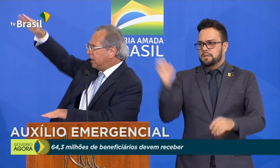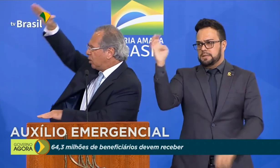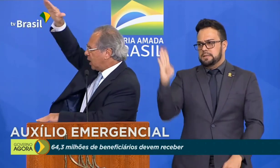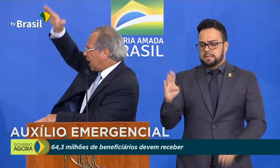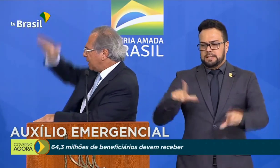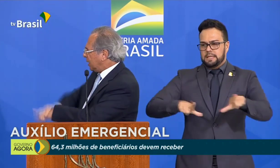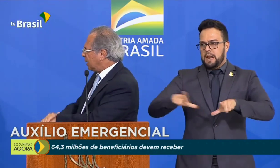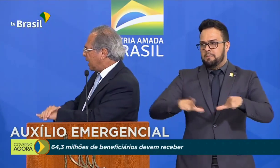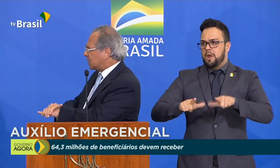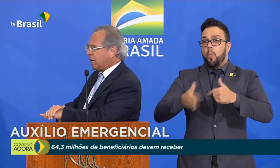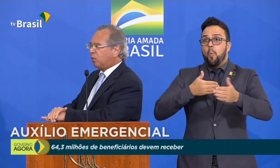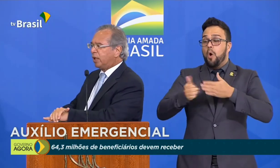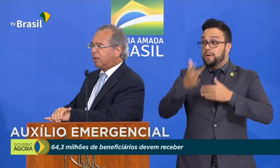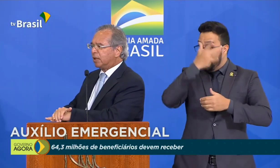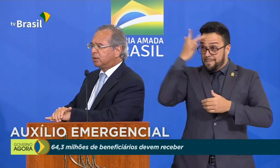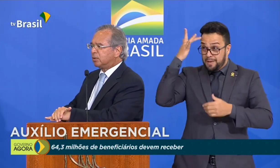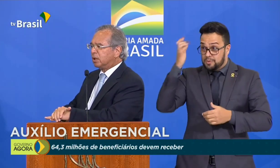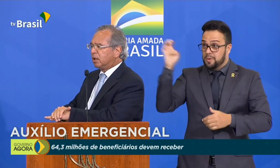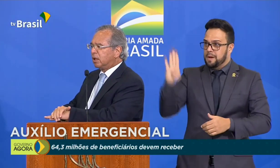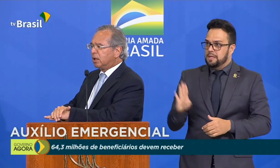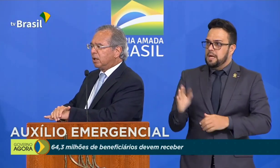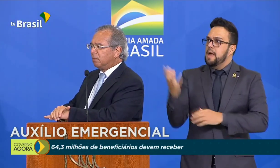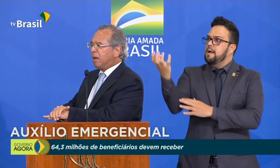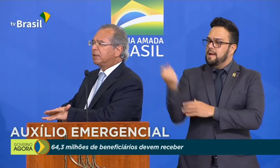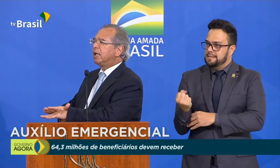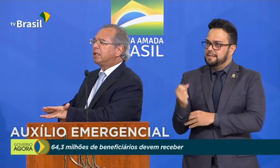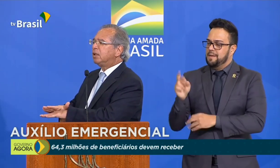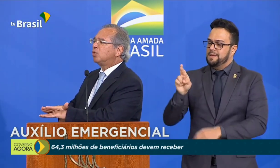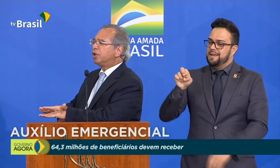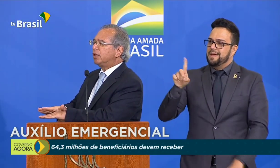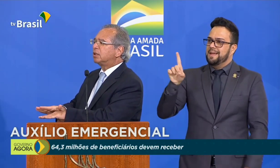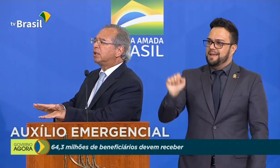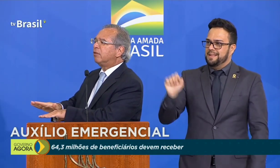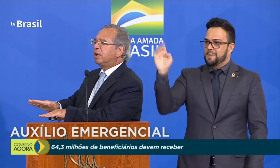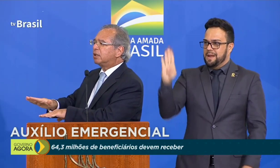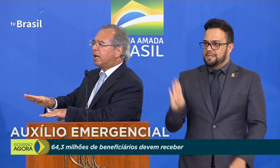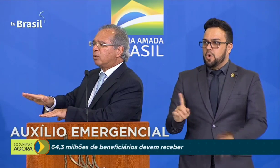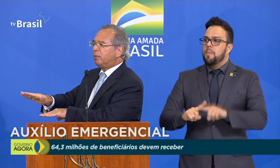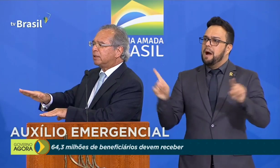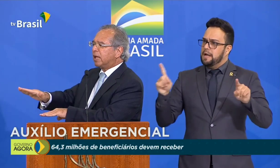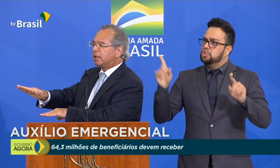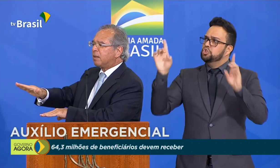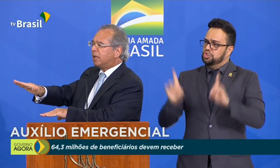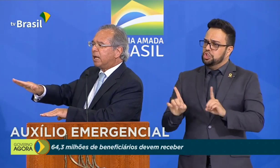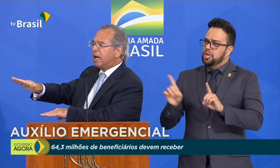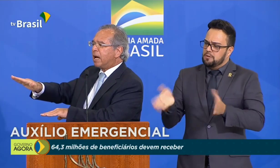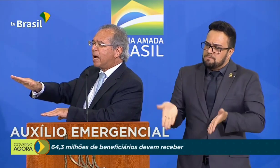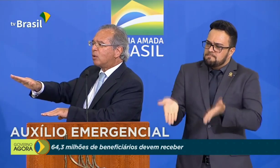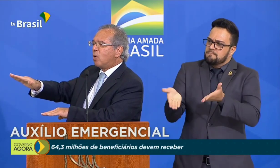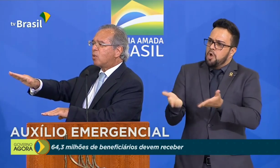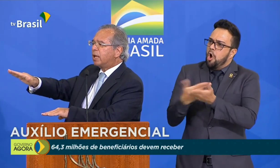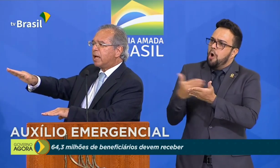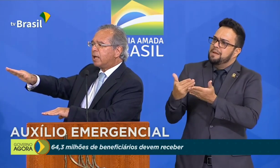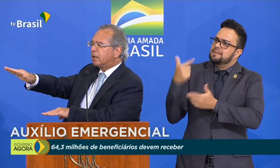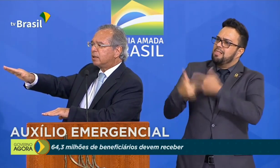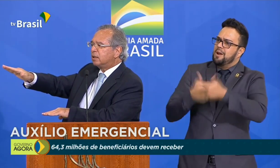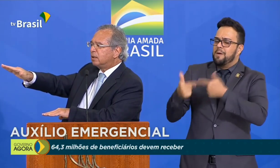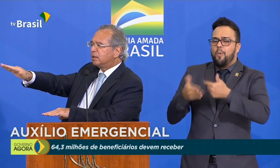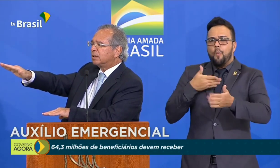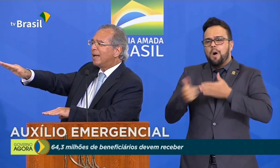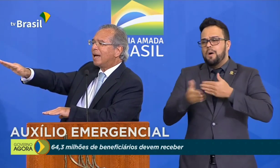Qualquer brasileiro que cair, recebe o Renda Brasil. Mas ele tem o direito de se levantar e começar a trabalhar a